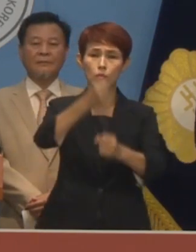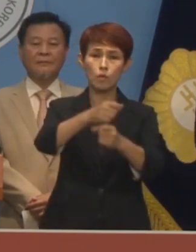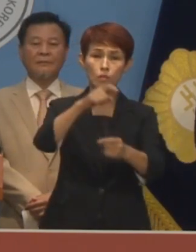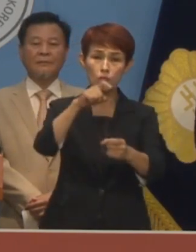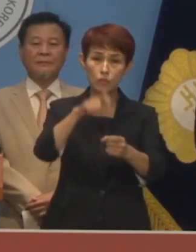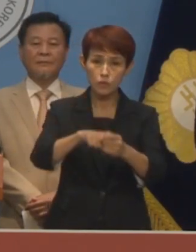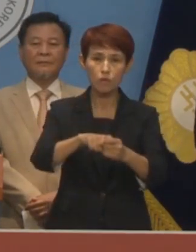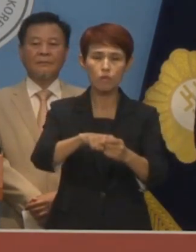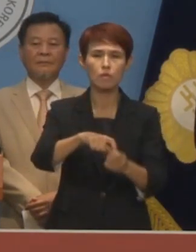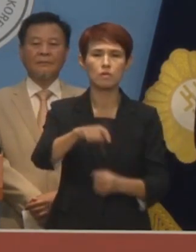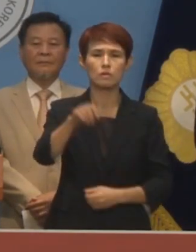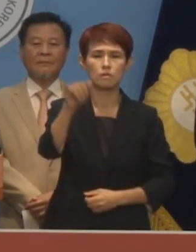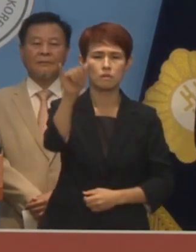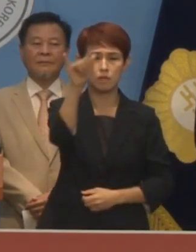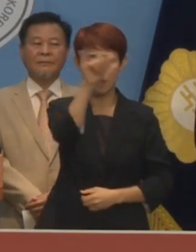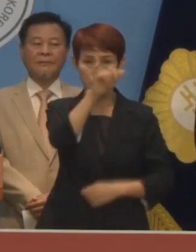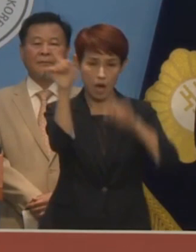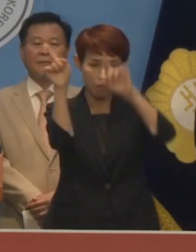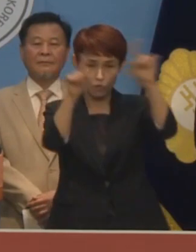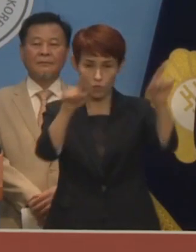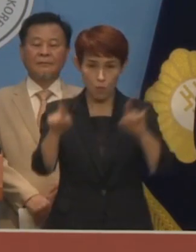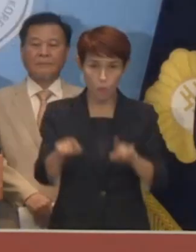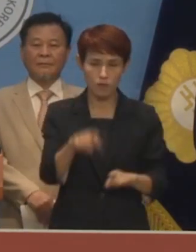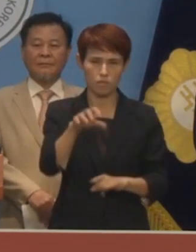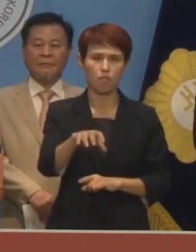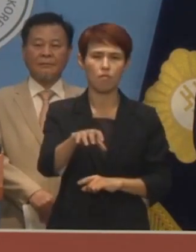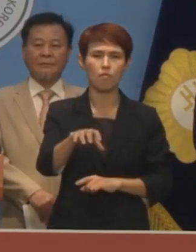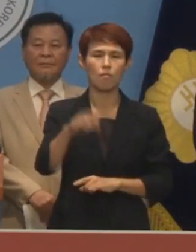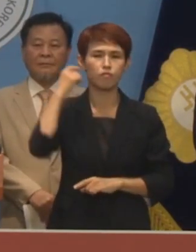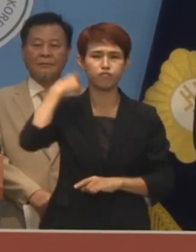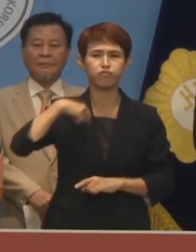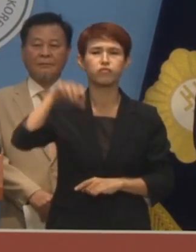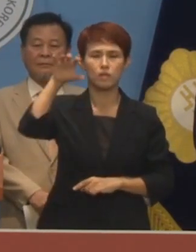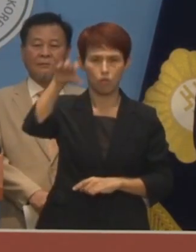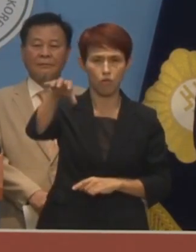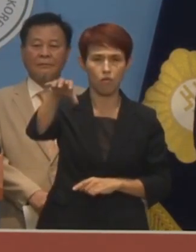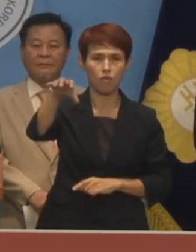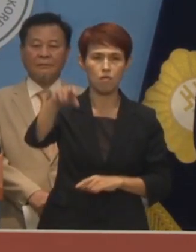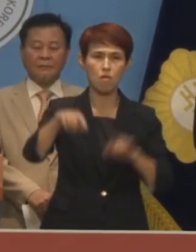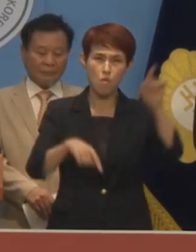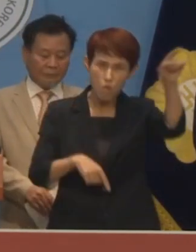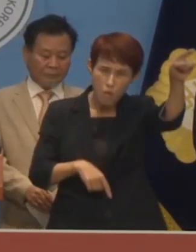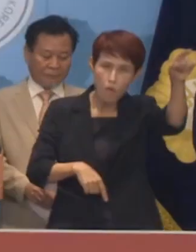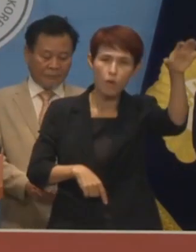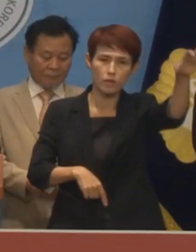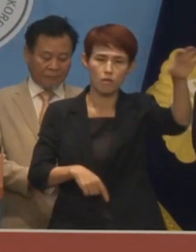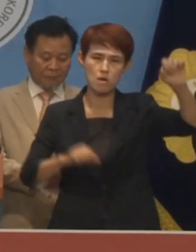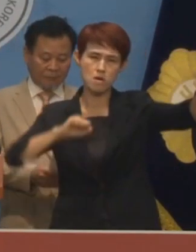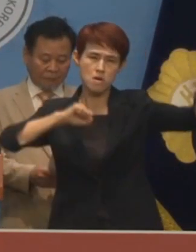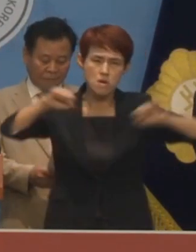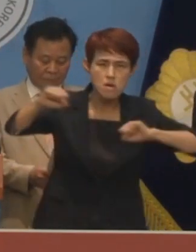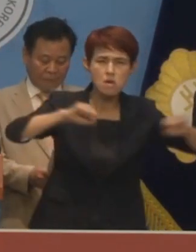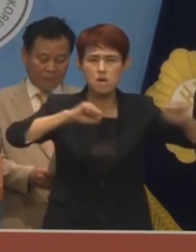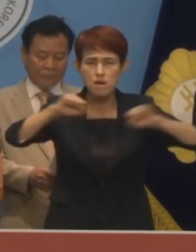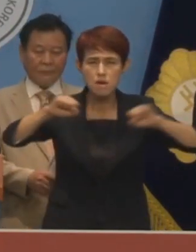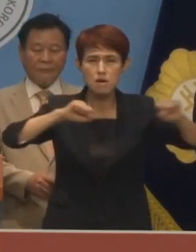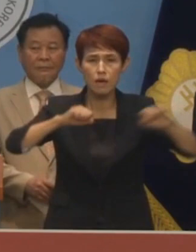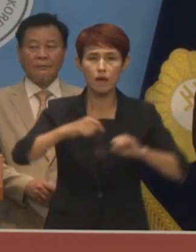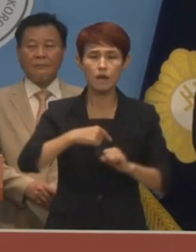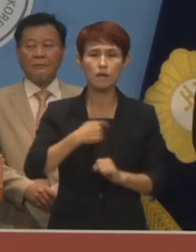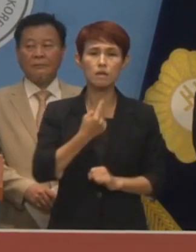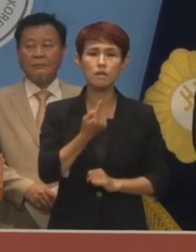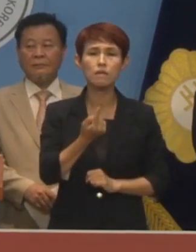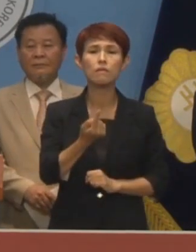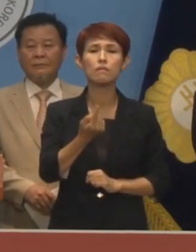한반도에서, 만주에서, 이역만리에서 노력하고 투쟁했던 우리 독립 애국지사들의